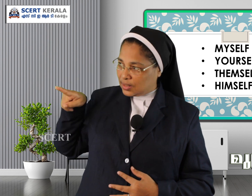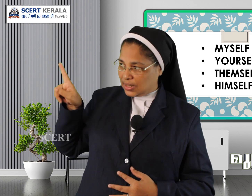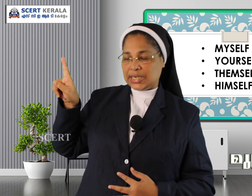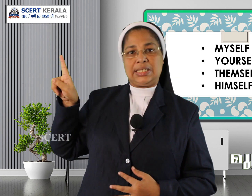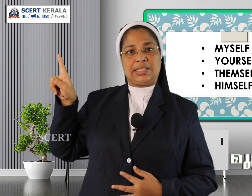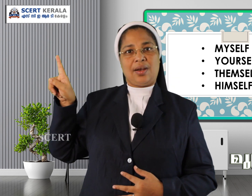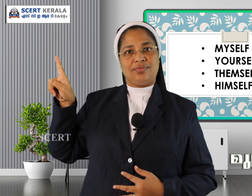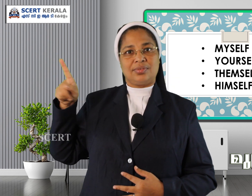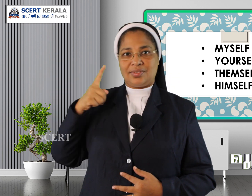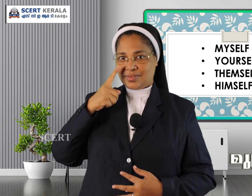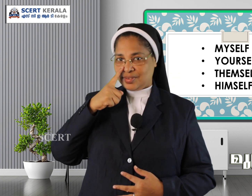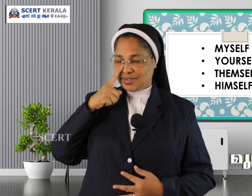ഹെർസെൽഫ്,